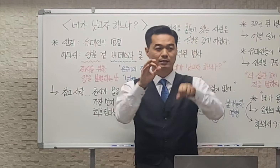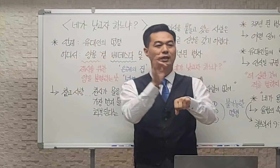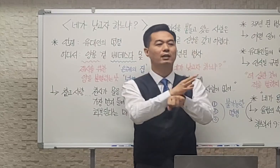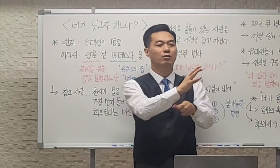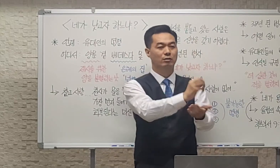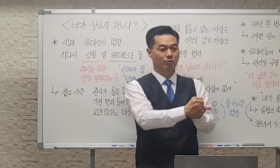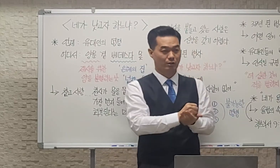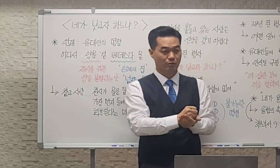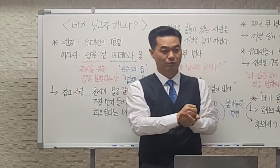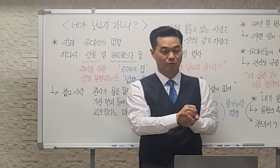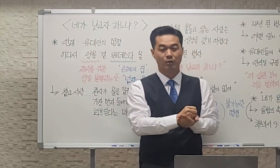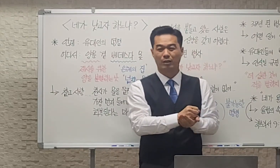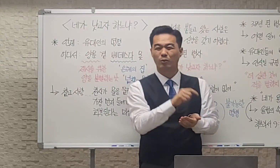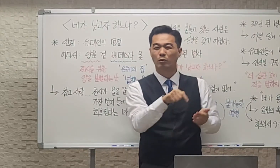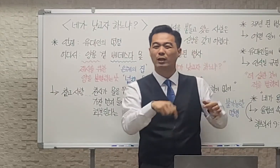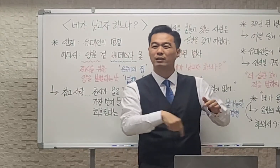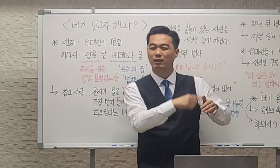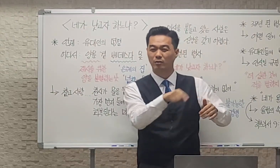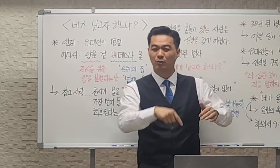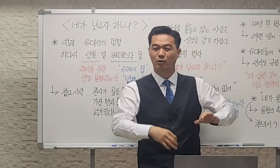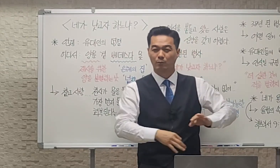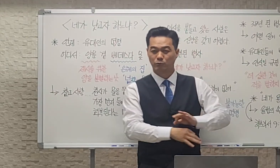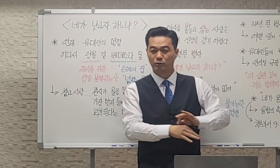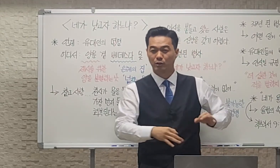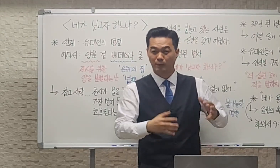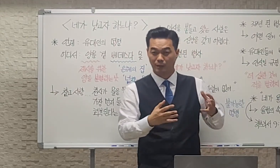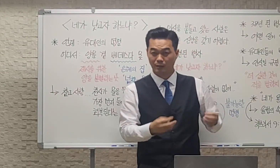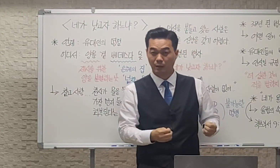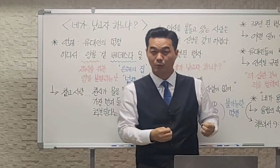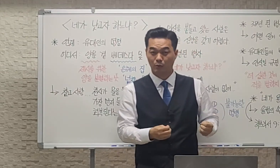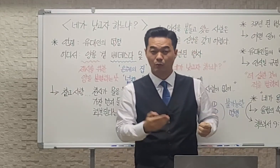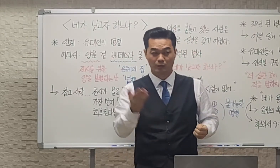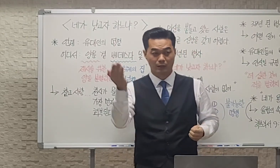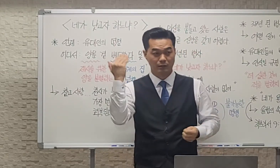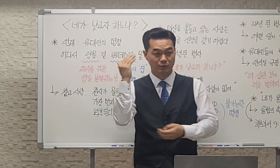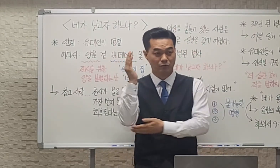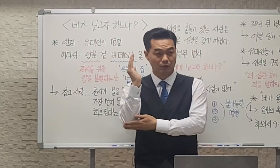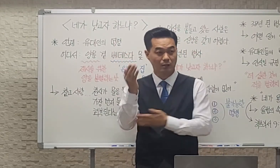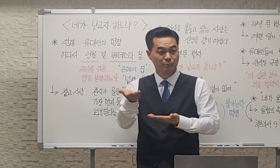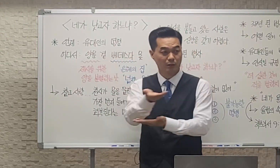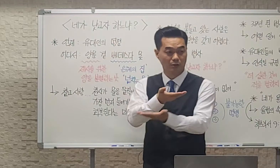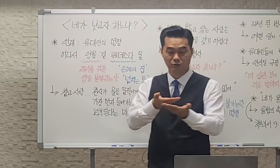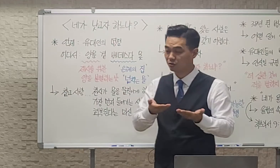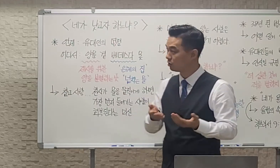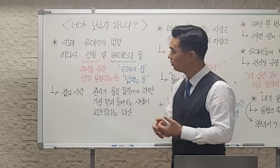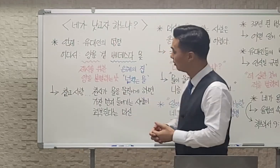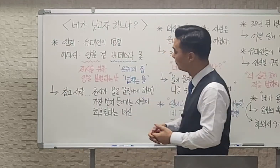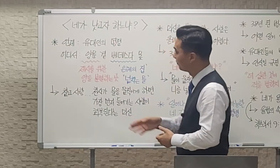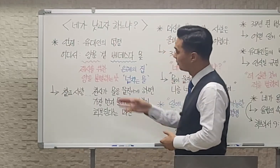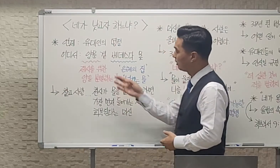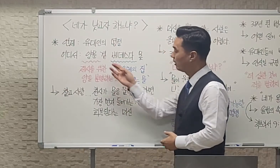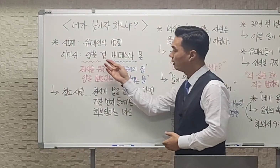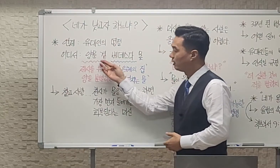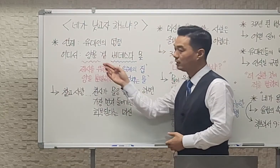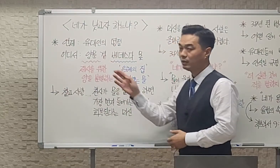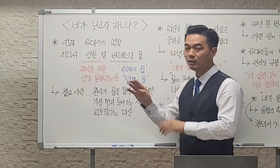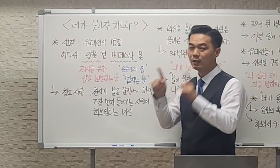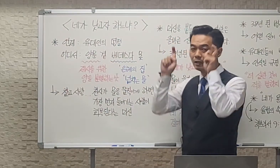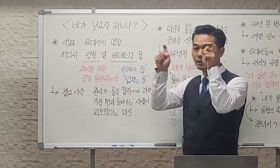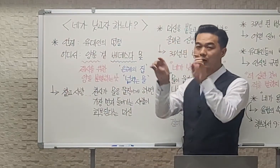사야 되는 거예요. 요 사이에서 부정이 많았다고 예전에도 우리 함께 나눴었죠. 근데 이